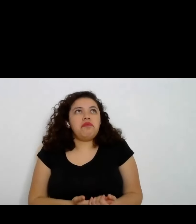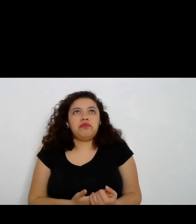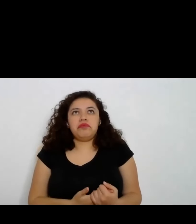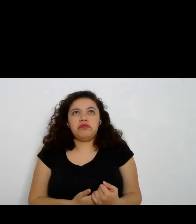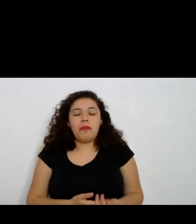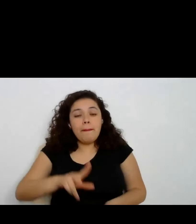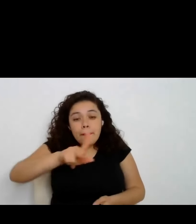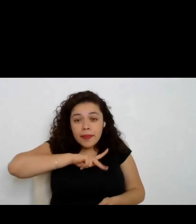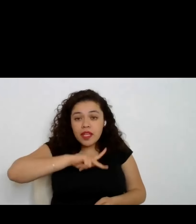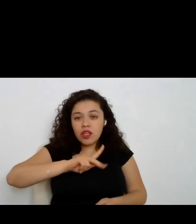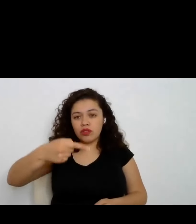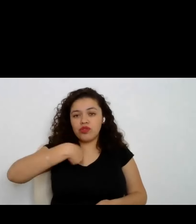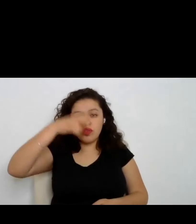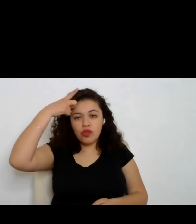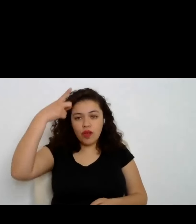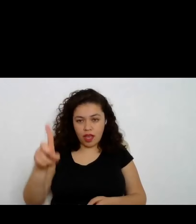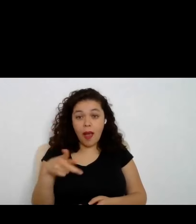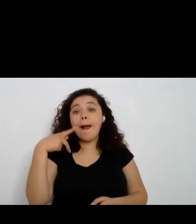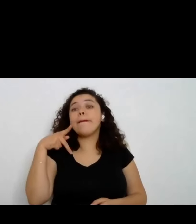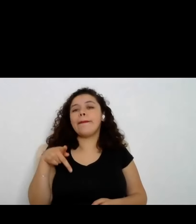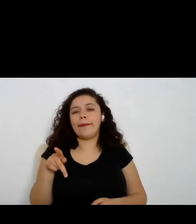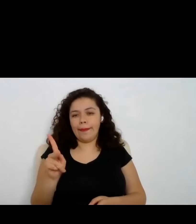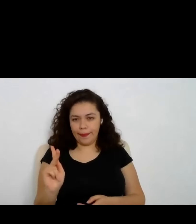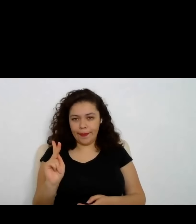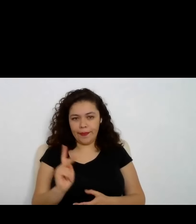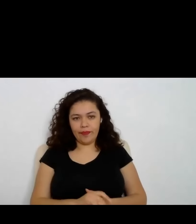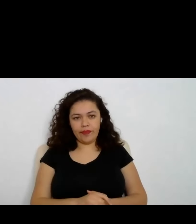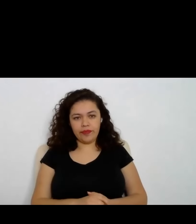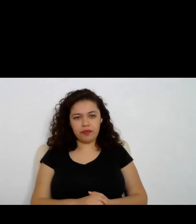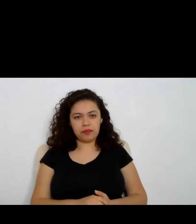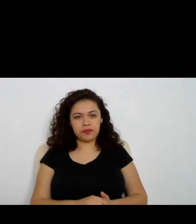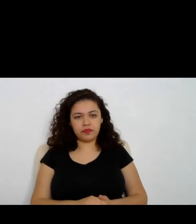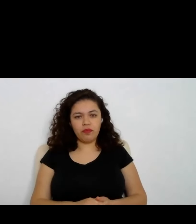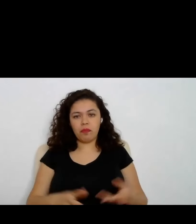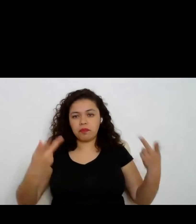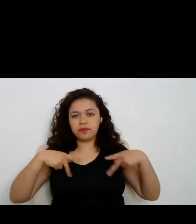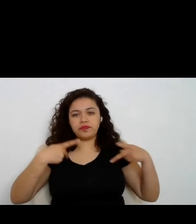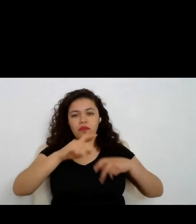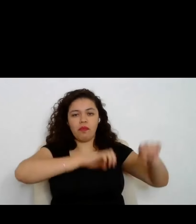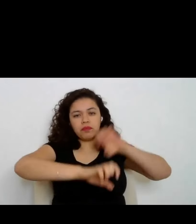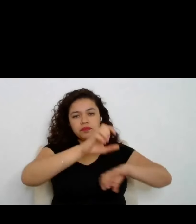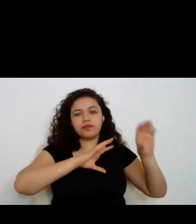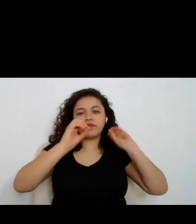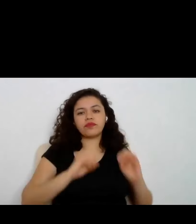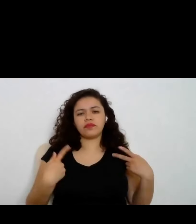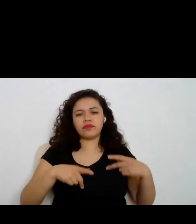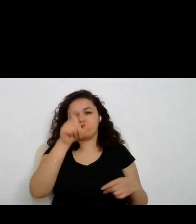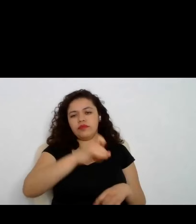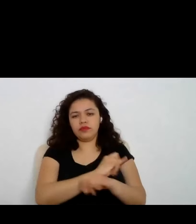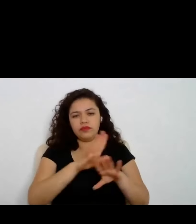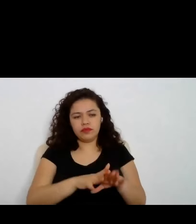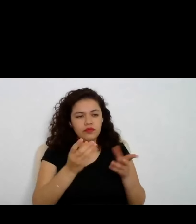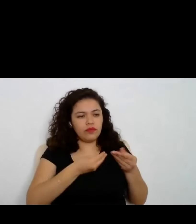míos, yo como titular. Sin embargo, las personas físicas o morales a las que yo les doy estos datos no